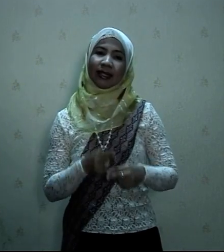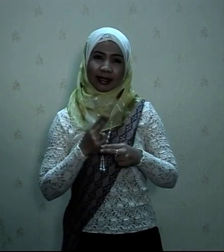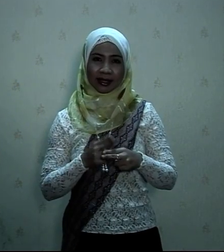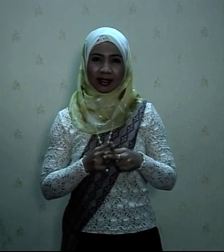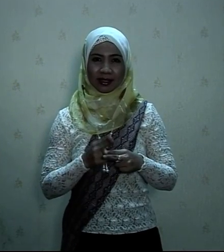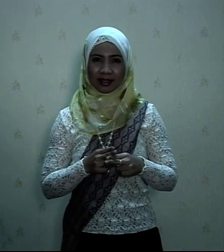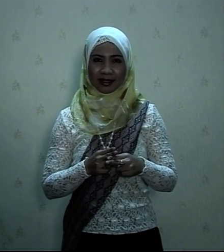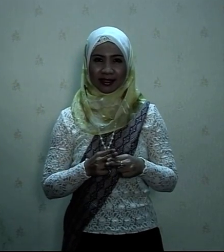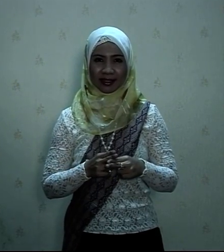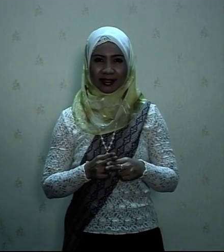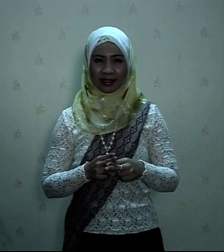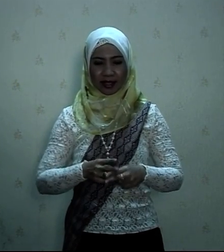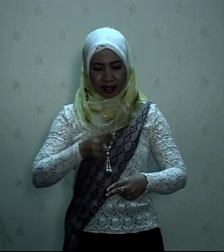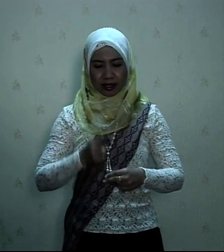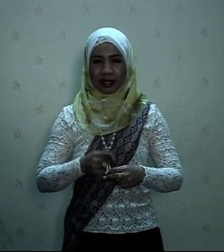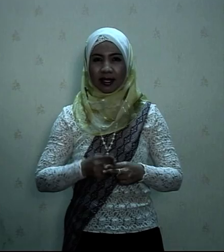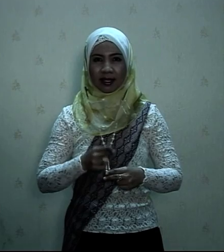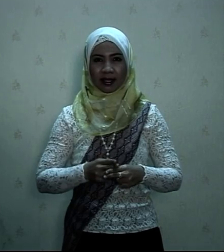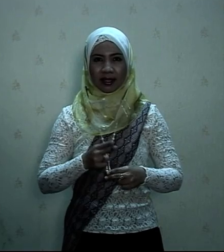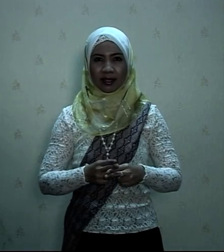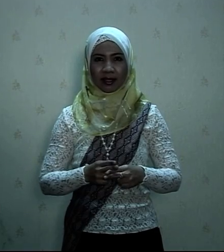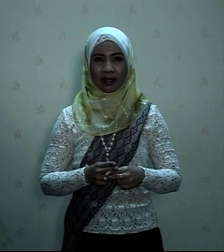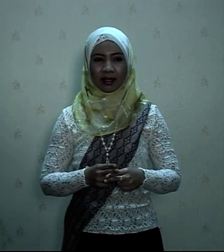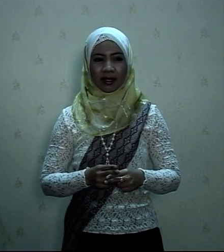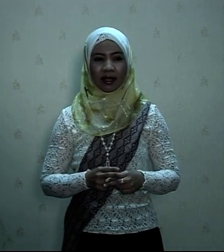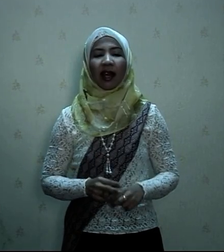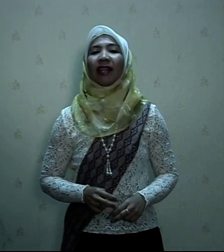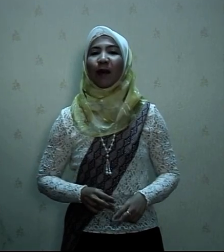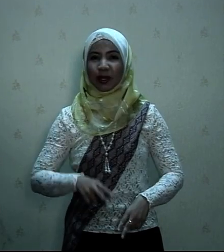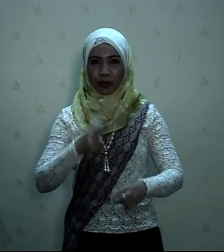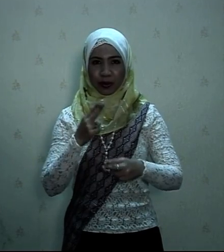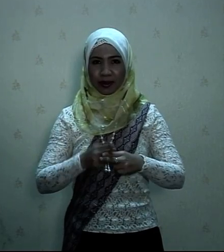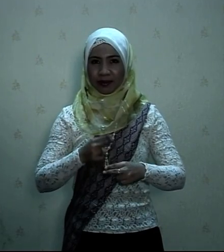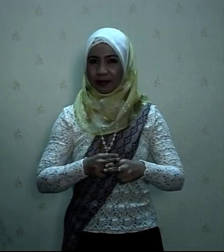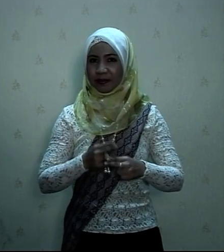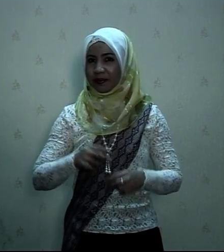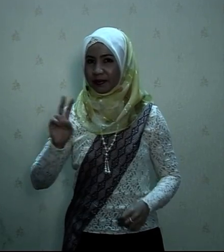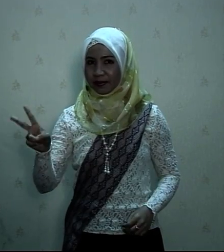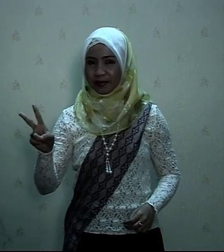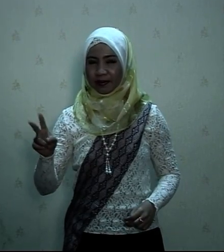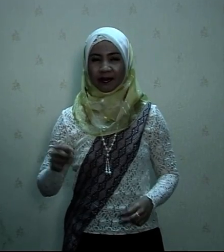ชื่อชื่อนามสกุล